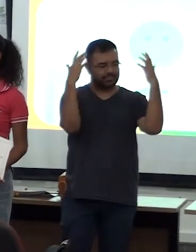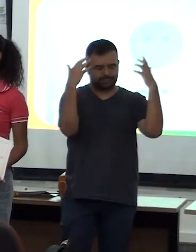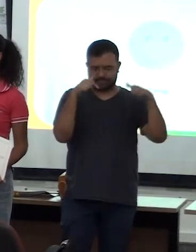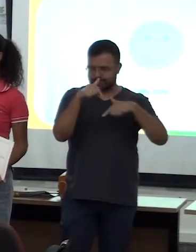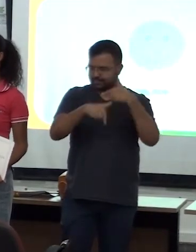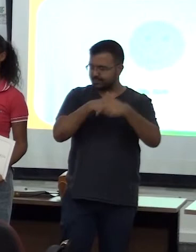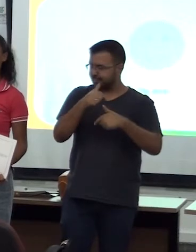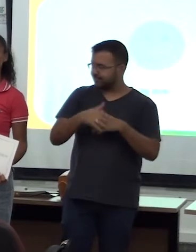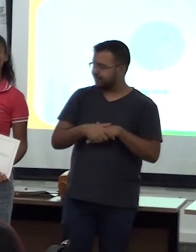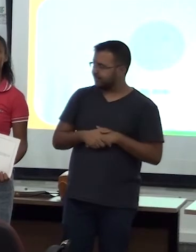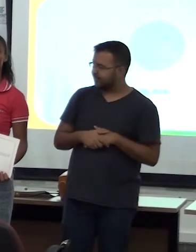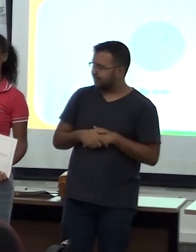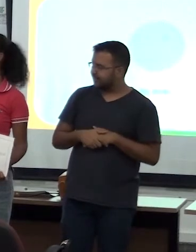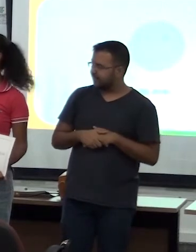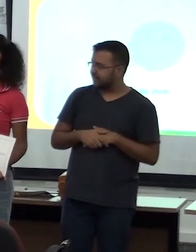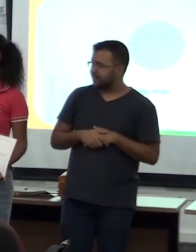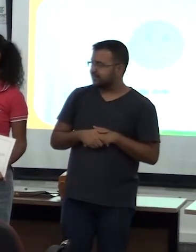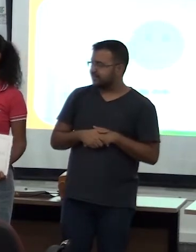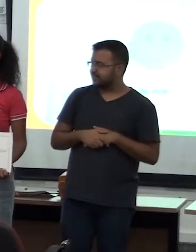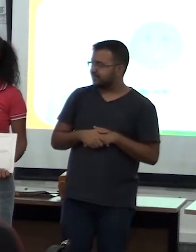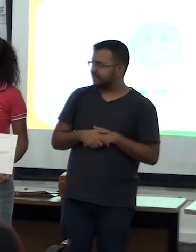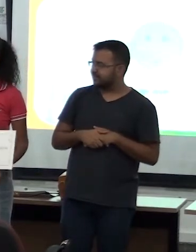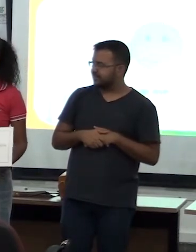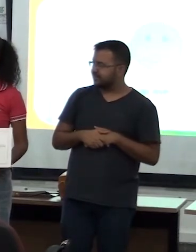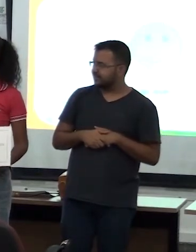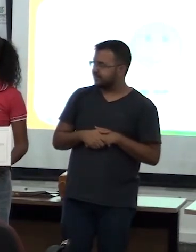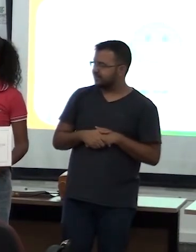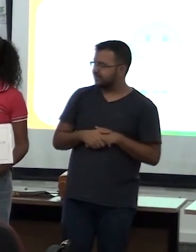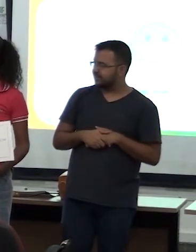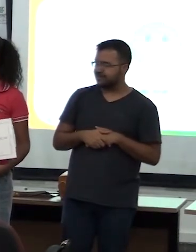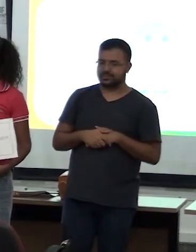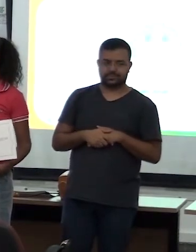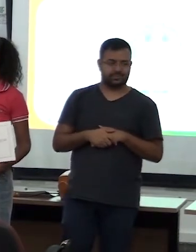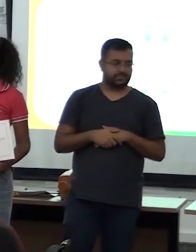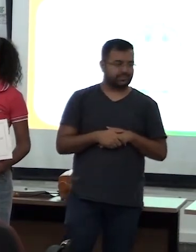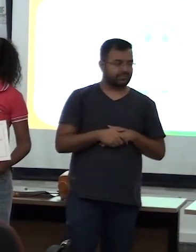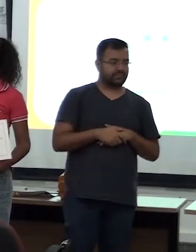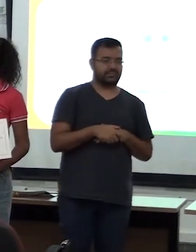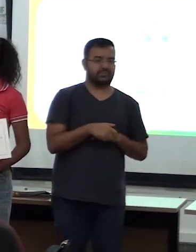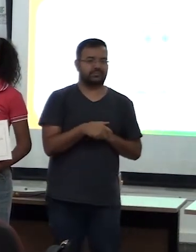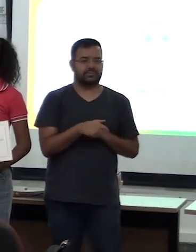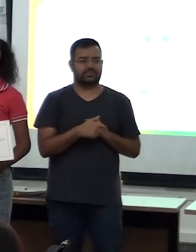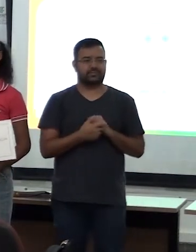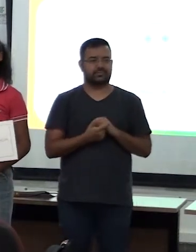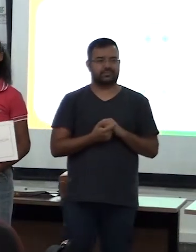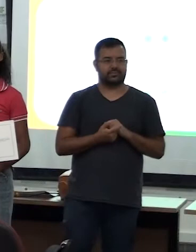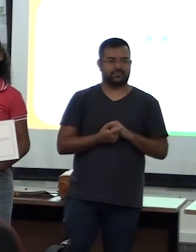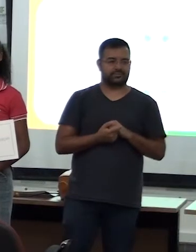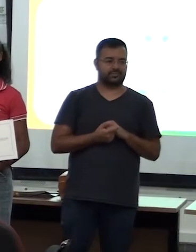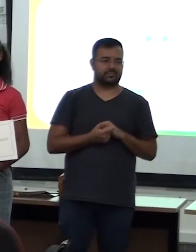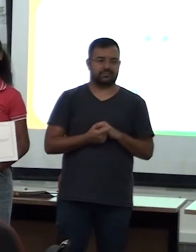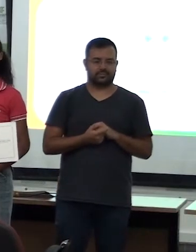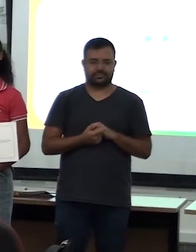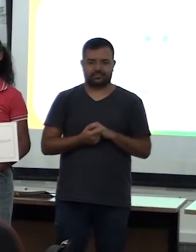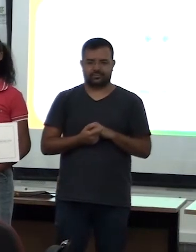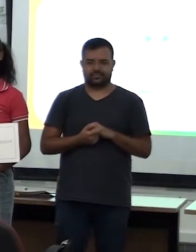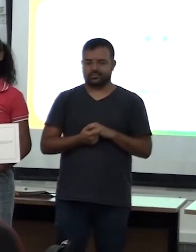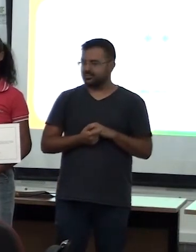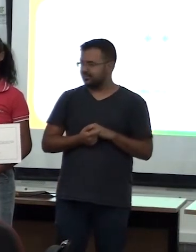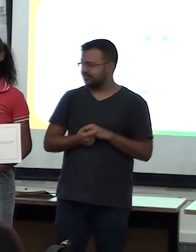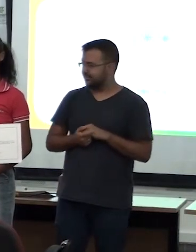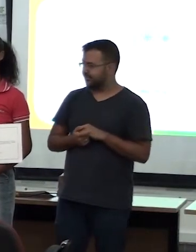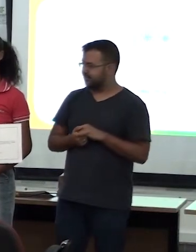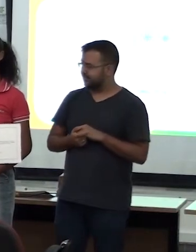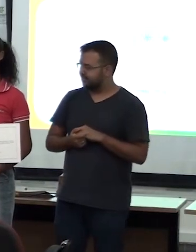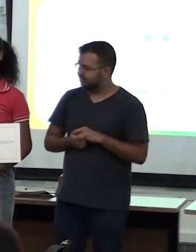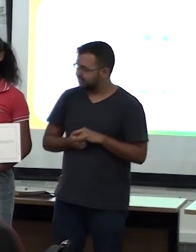vocês realizaram durante o ano. Ok? Eu também ia falar com vocês que a Márcia Paulo foi premiada no WIA, né? Na verdade foi